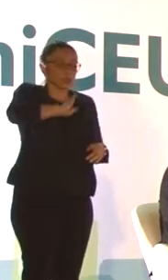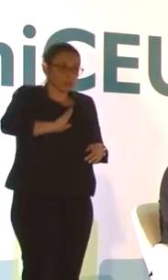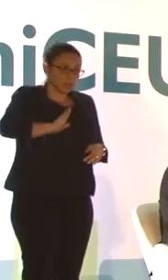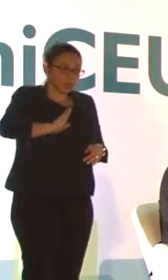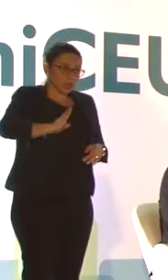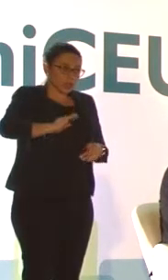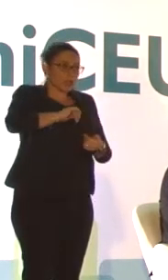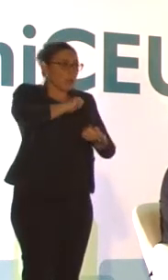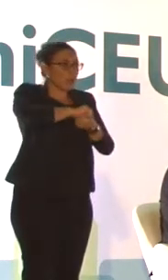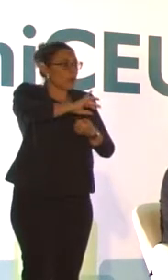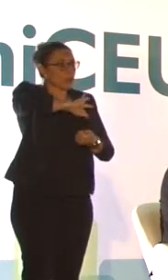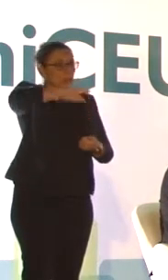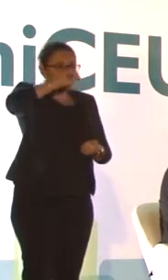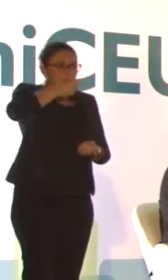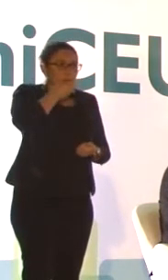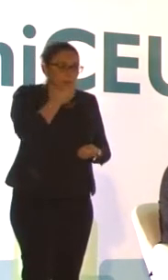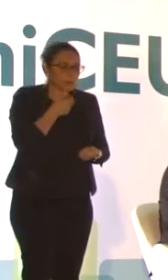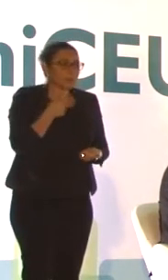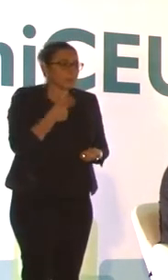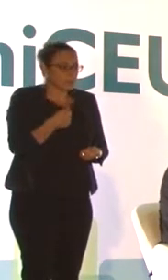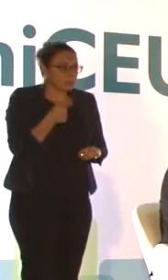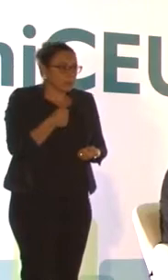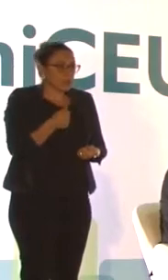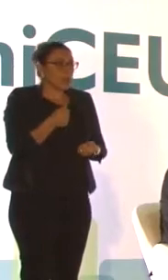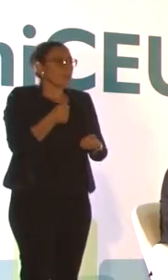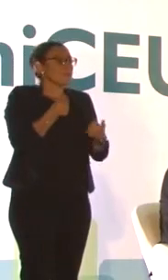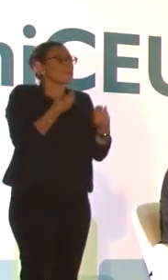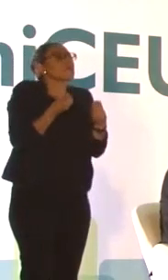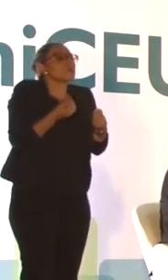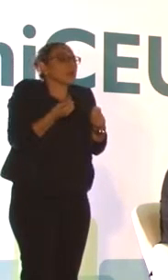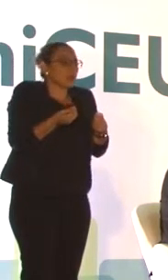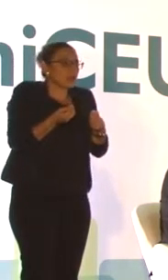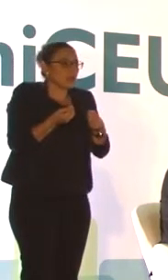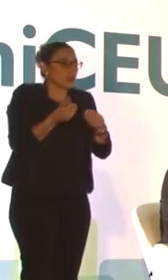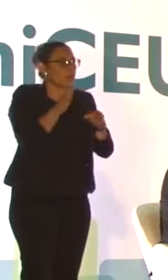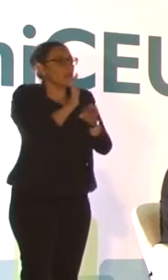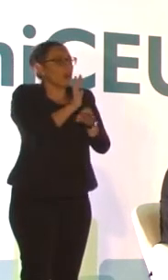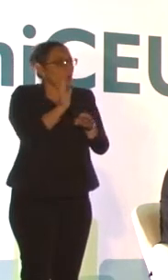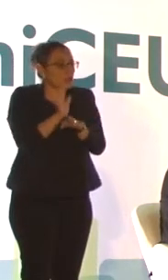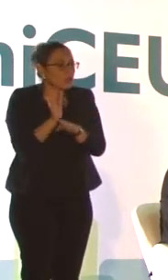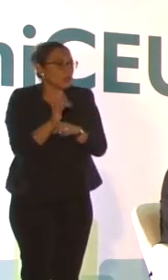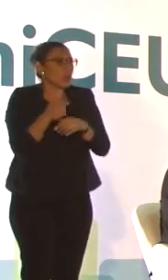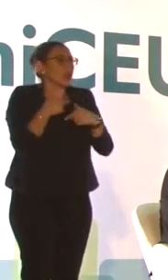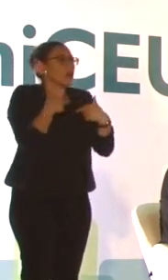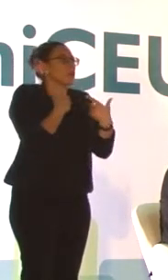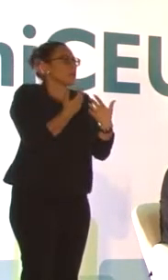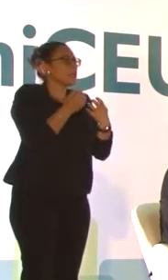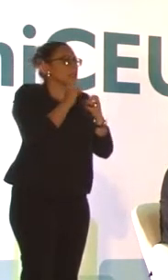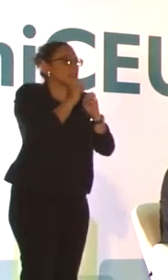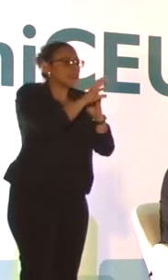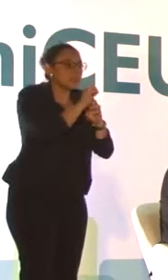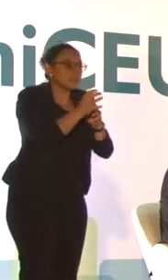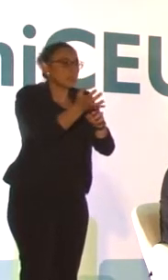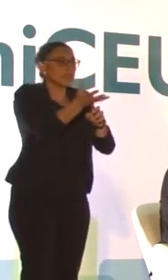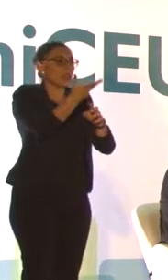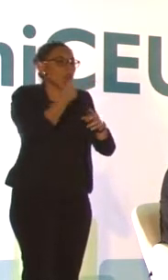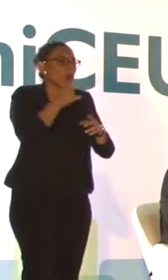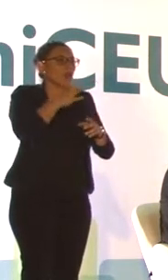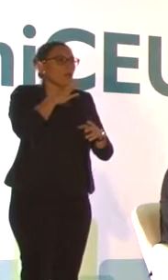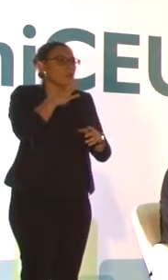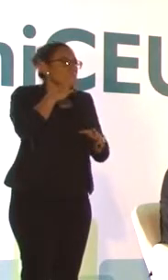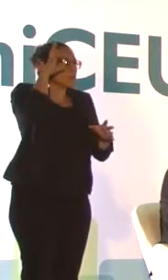de qualidade, ela tem várias funções de produção do conhecimento,